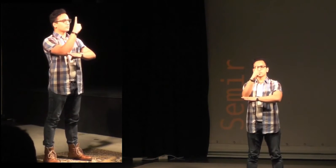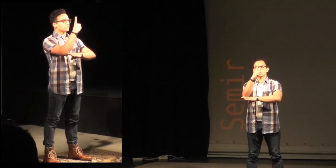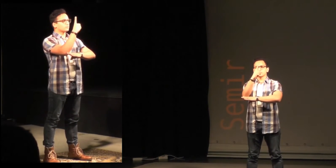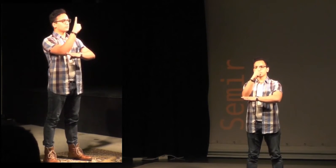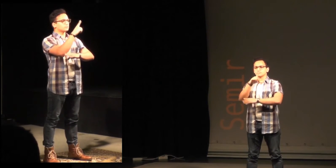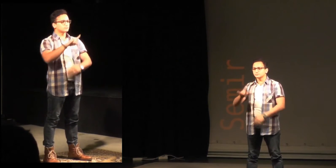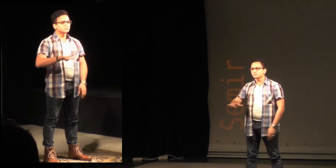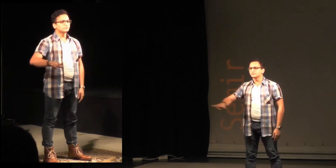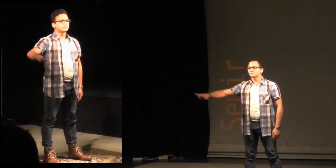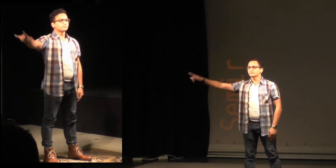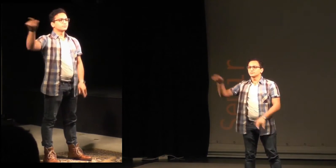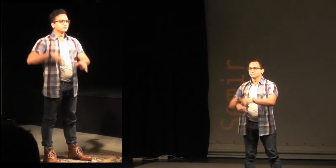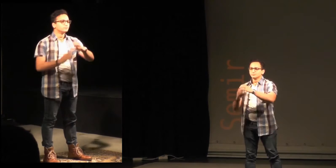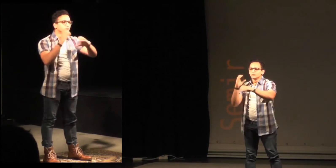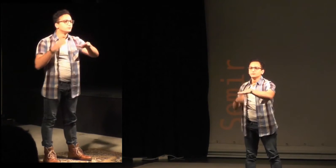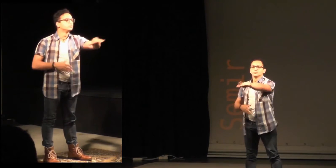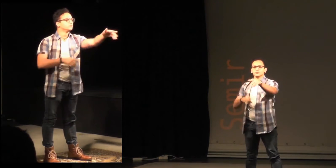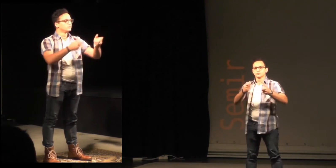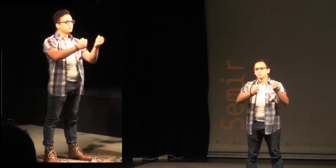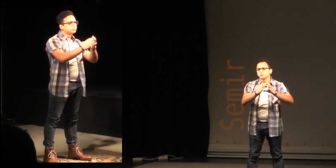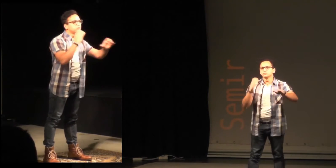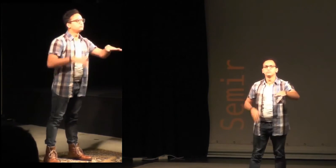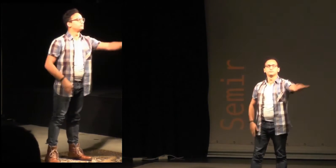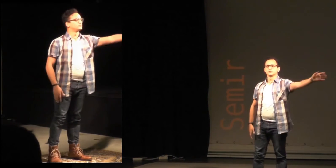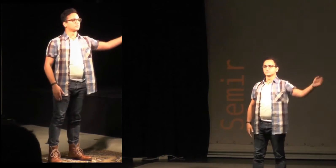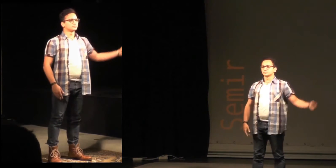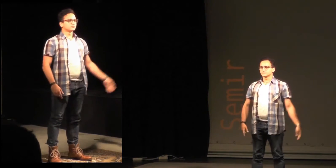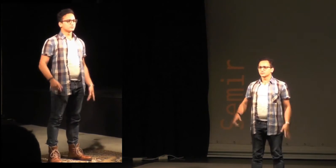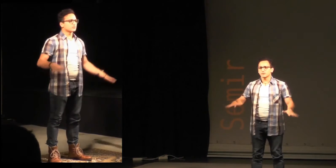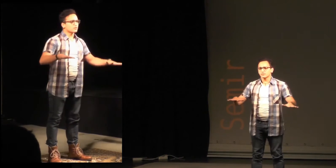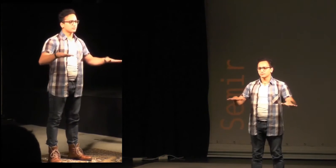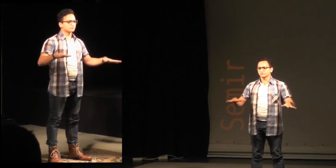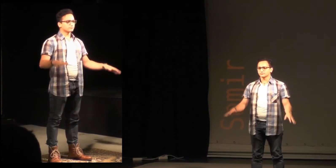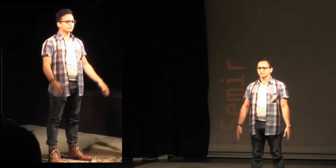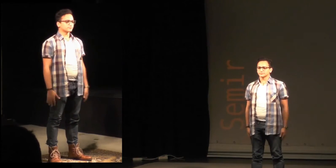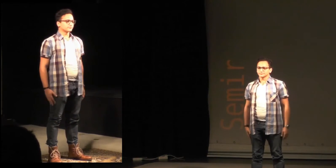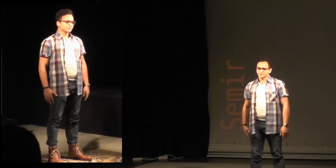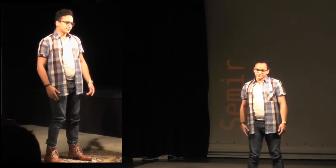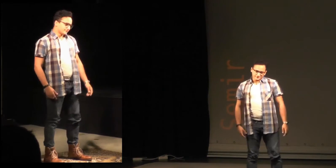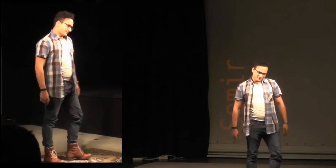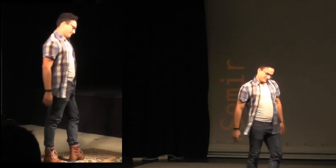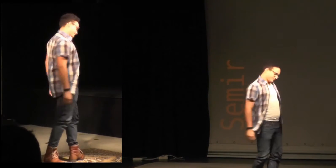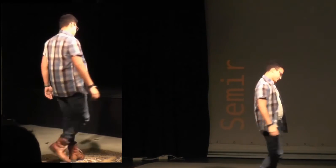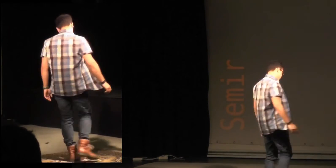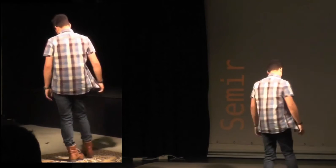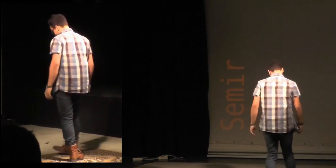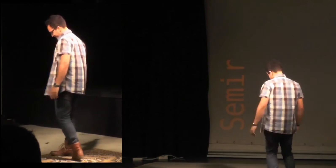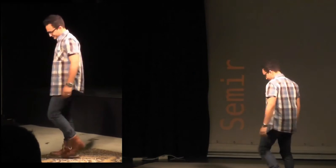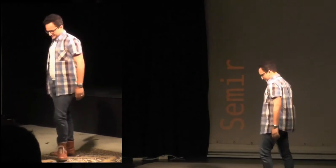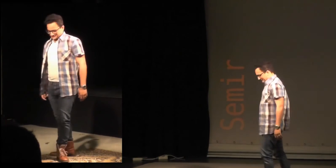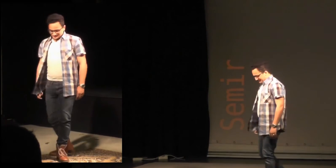es ist. Mach schnell, die Uhr tickt. Mach schnell, der Bus fährt. Mach schnell, der Zug fährt sonst